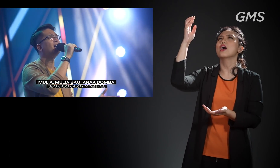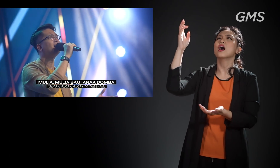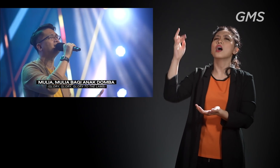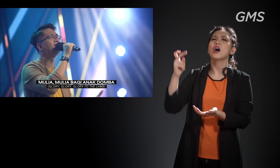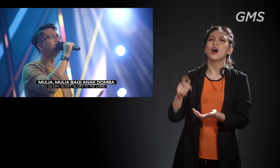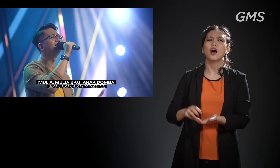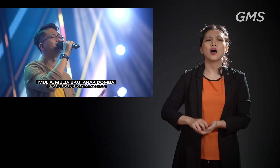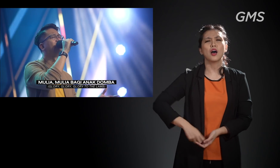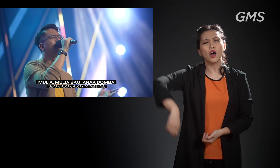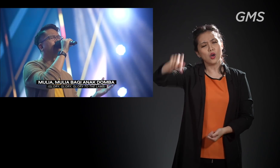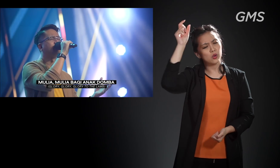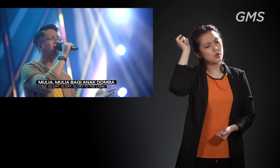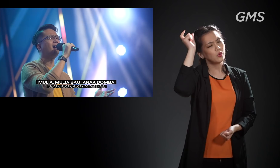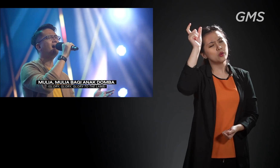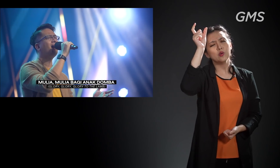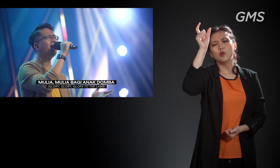mulia